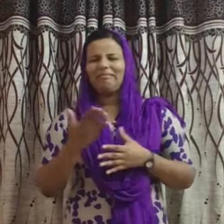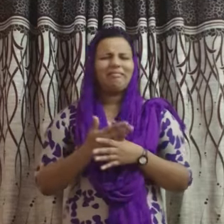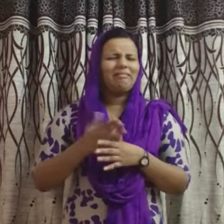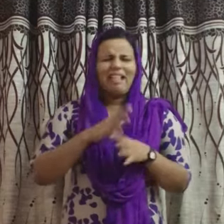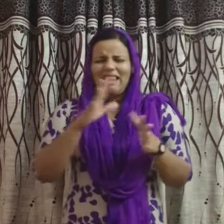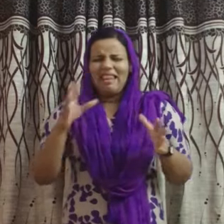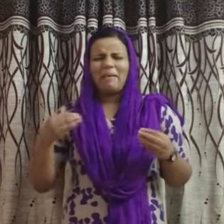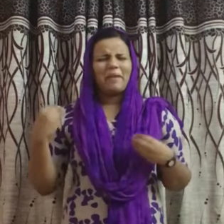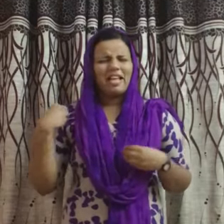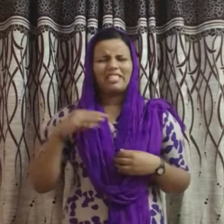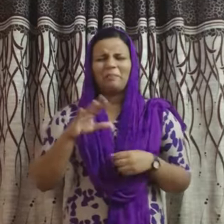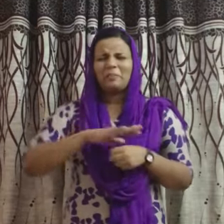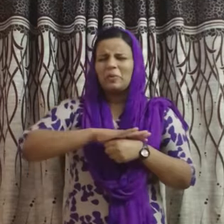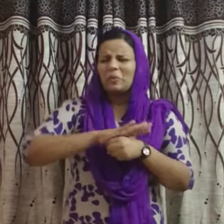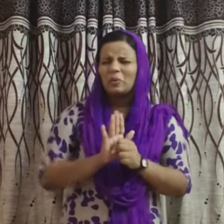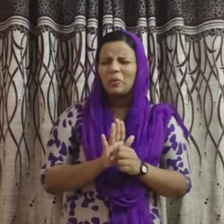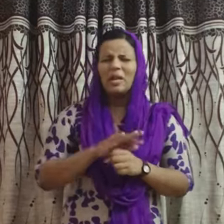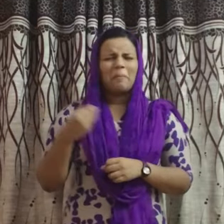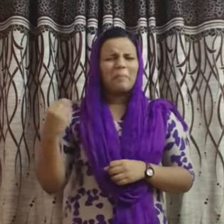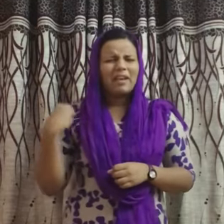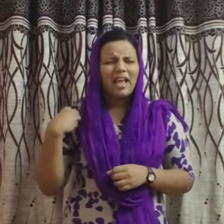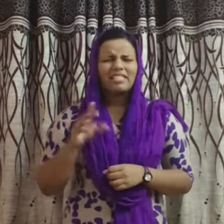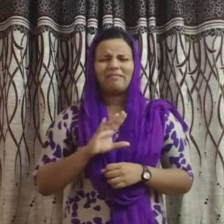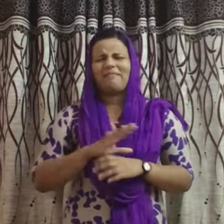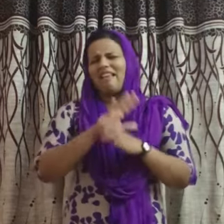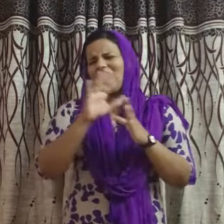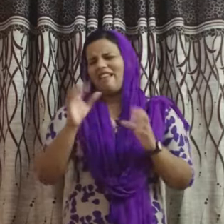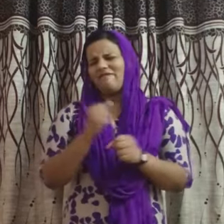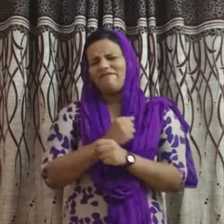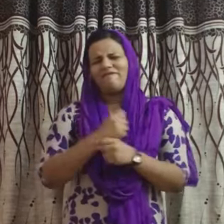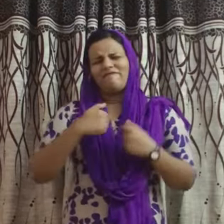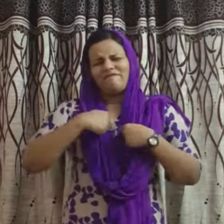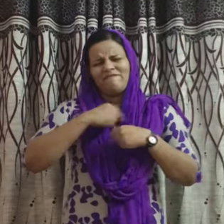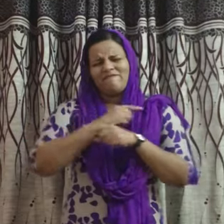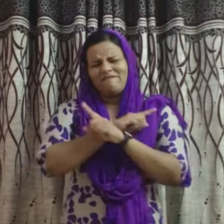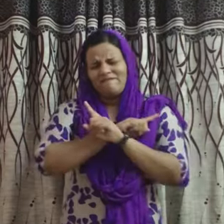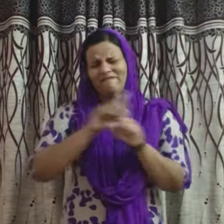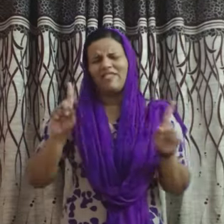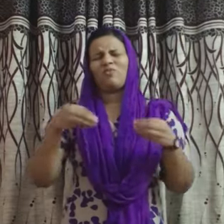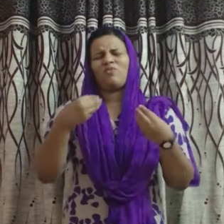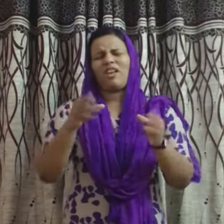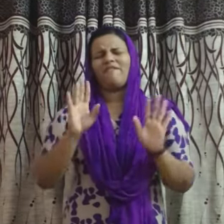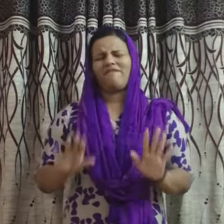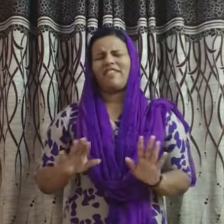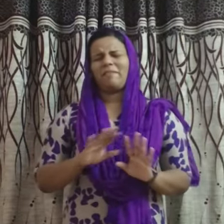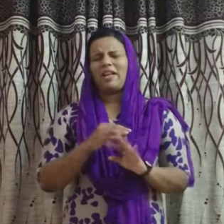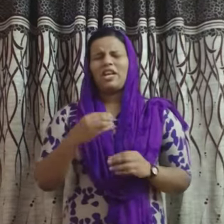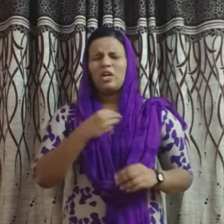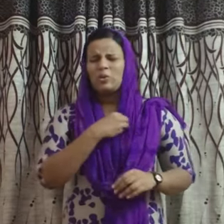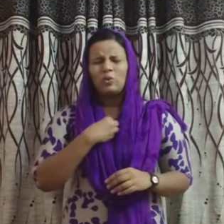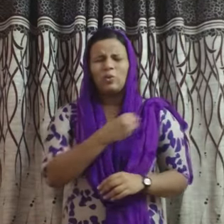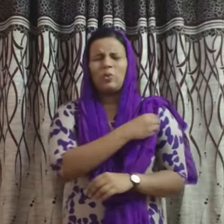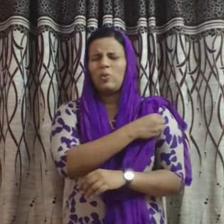പോകുന്നവരെ വിടുവിക്കണമേ. കൊറോണയാൽ ഭാരപ്പെടുന്നവരെ കർത്താവ് സൗഖ്യമാക്കണമേ. അവരുടെ ഇടയിൽ പ്രവർത്തിക്കുന്നവർക്ക് കർത്താവ് പൂർണ്ണ വിടുതൽ കൊടുക്കണമേ. കർത്താവ്, ഇന്ന് പ്രഭാതം